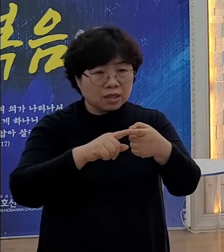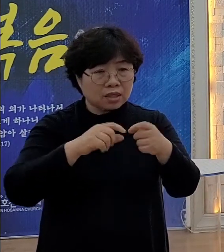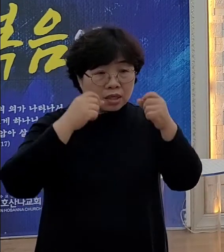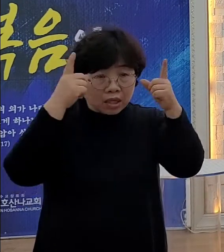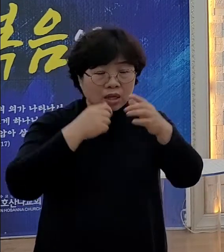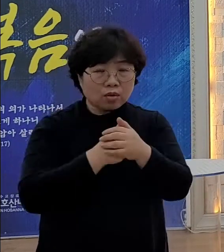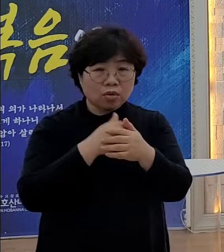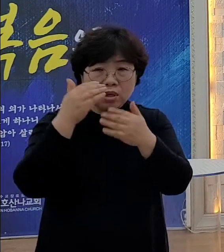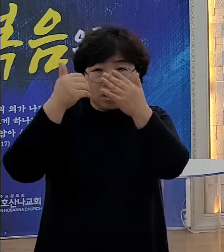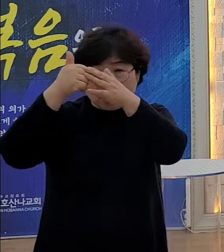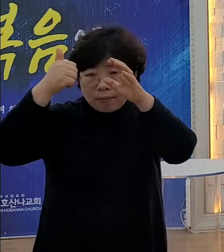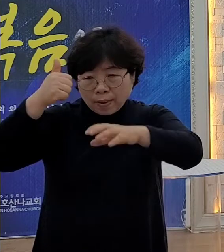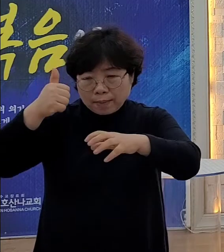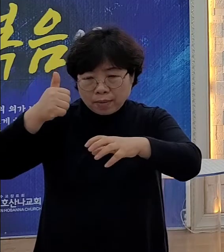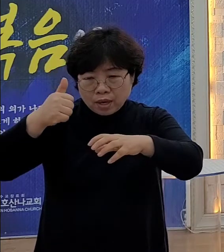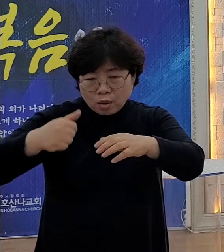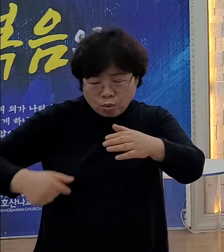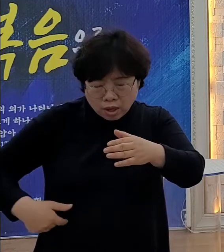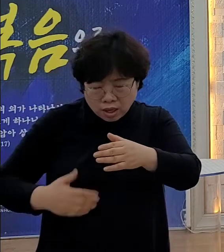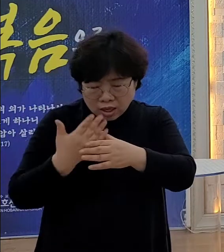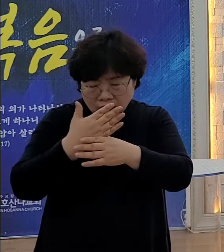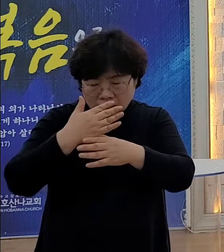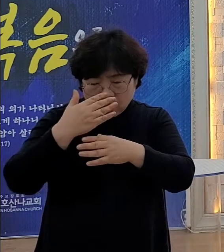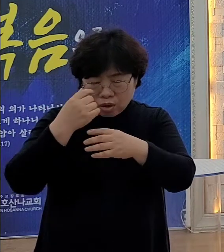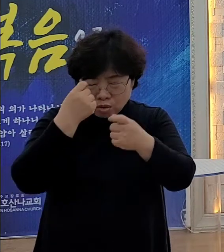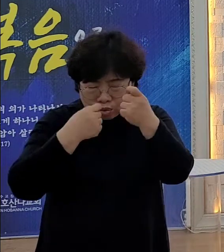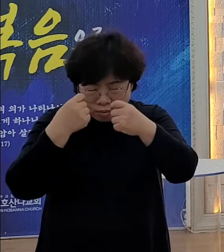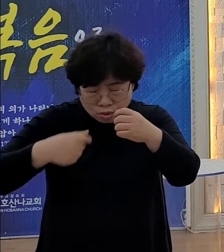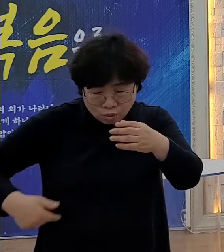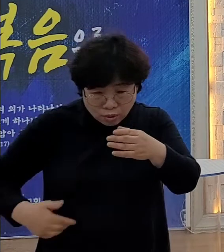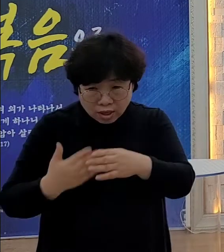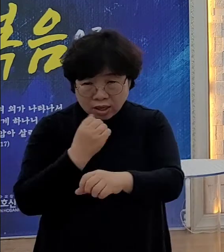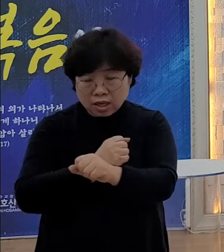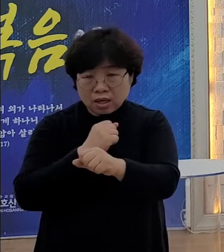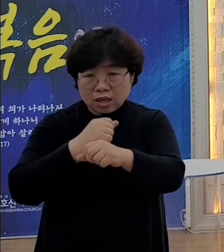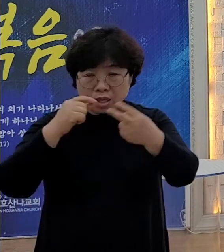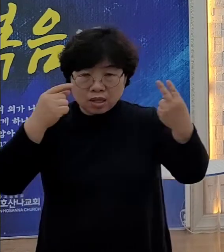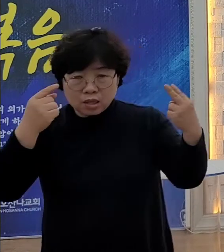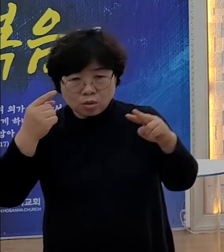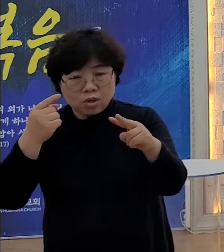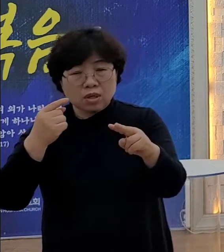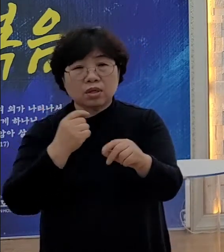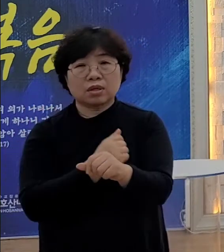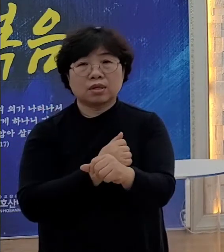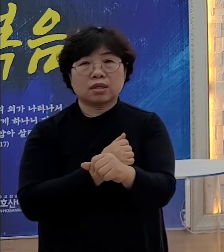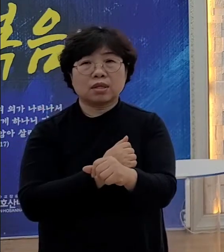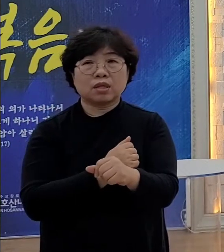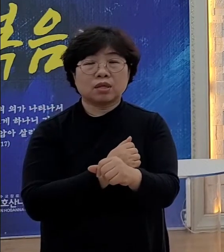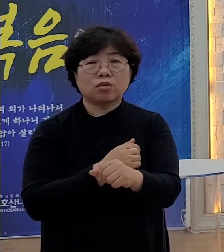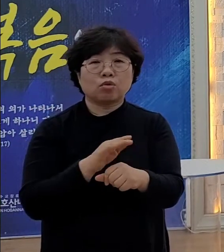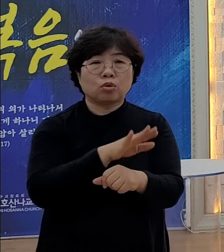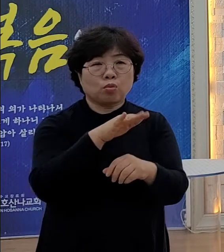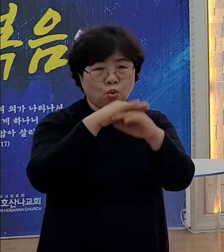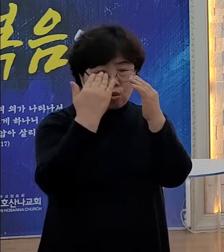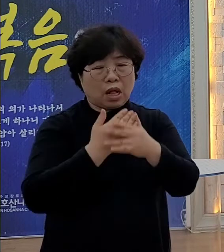떠나도록 하나님 앞에 눈물로 회개했다는 것. 우리가 잘 아시지 않습니까? 바로